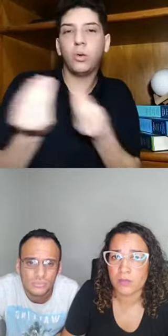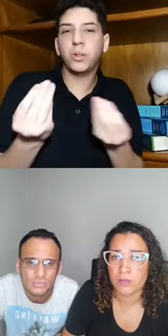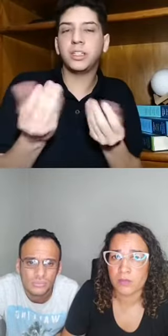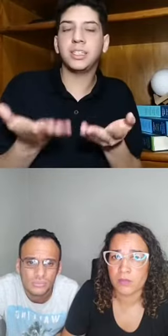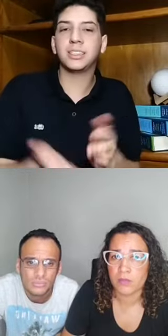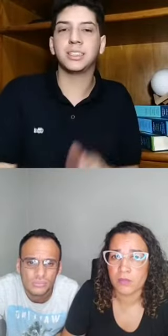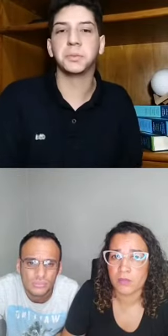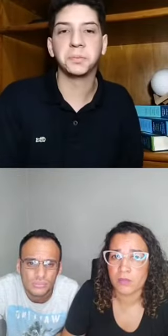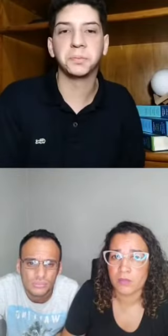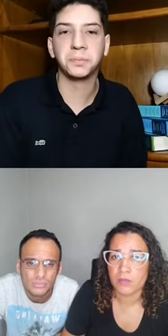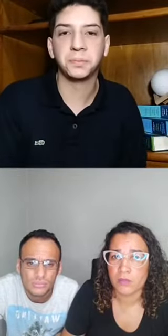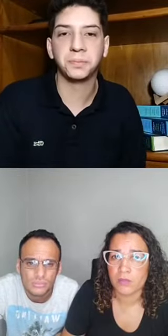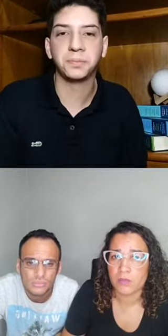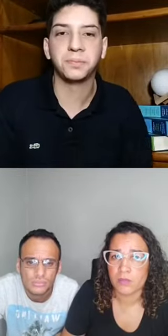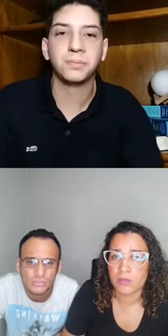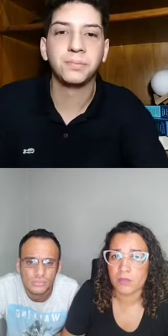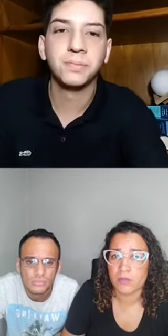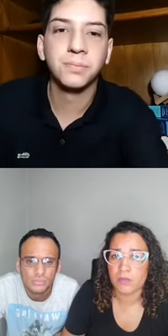escola, como que tem que ser?